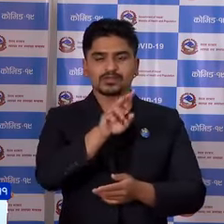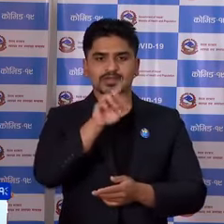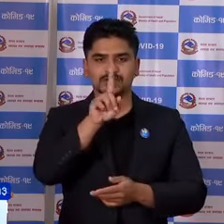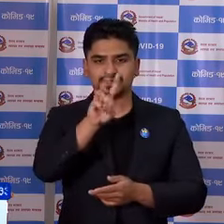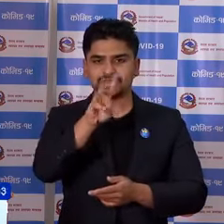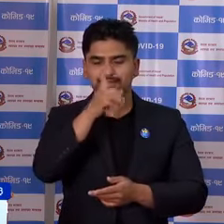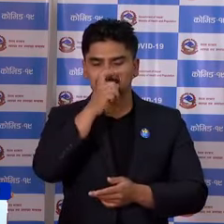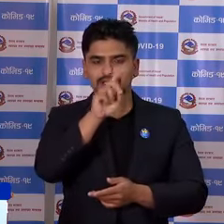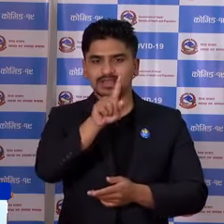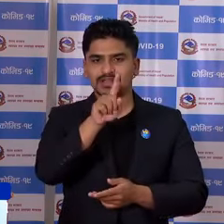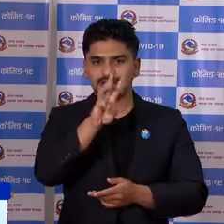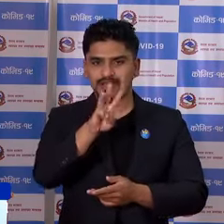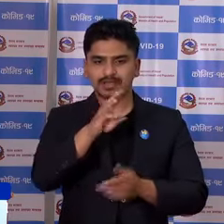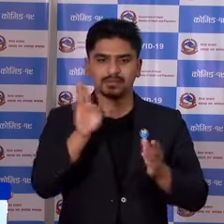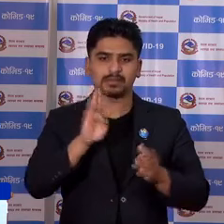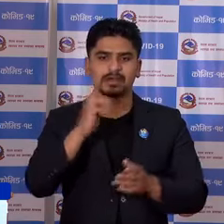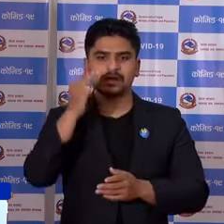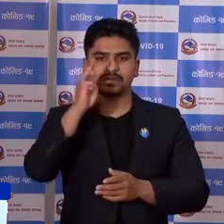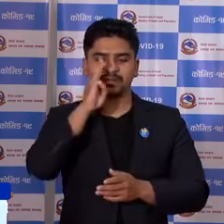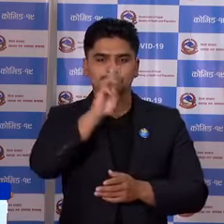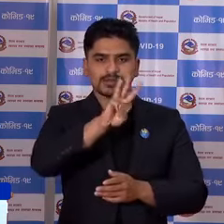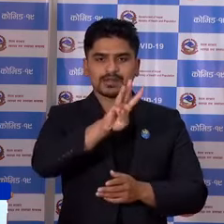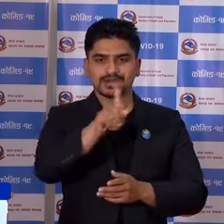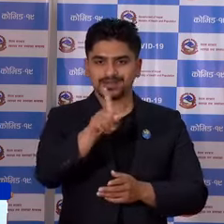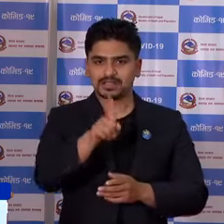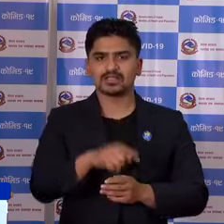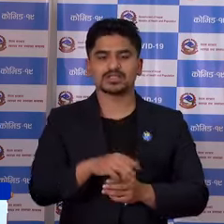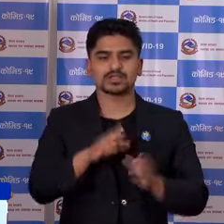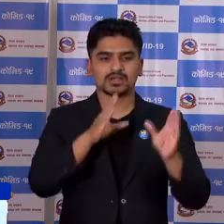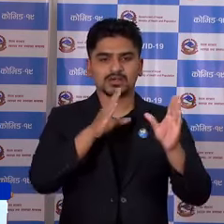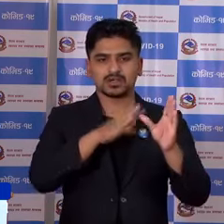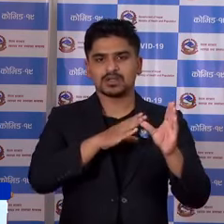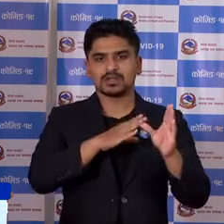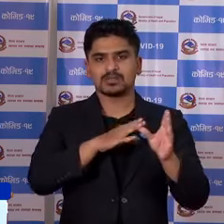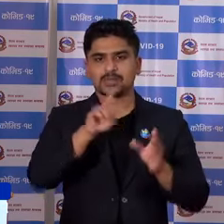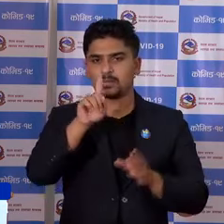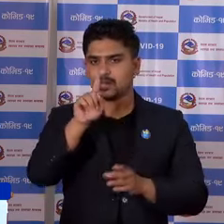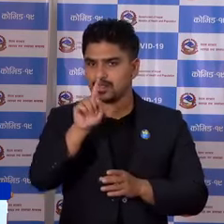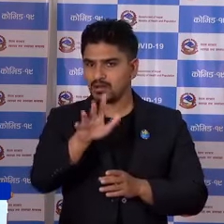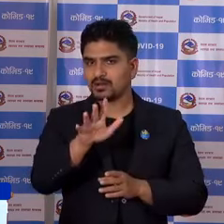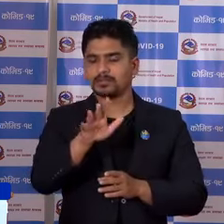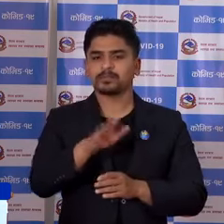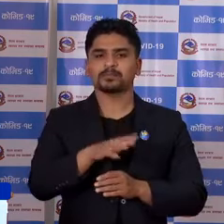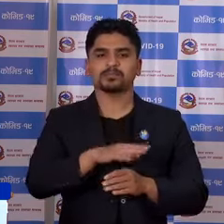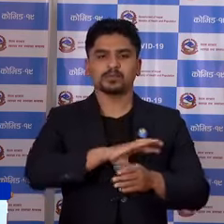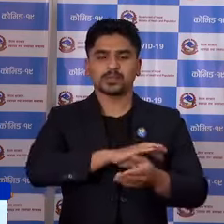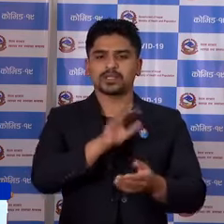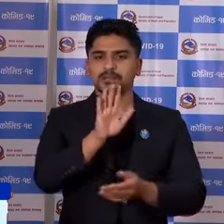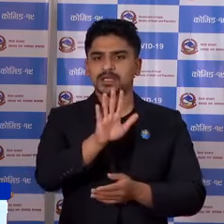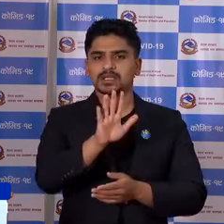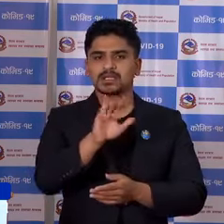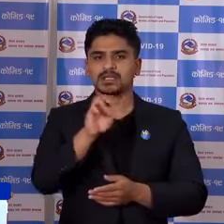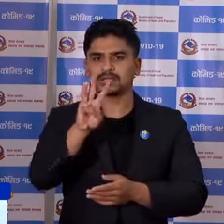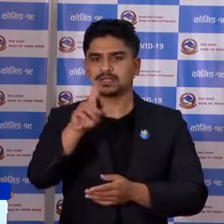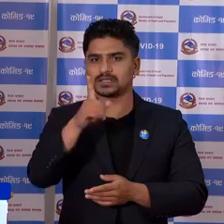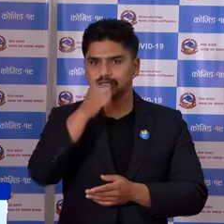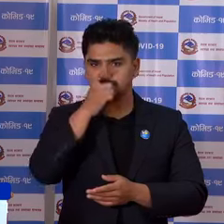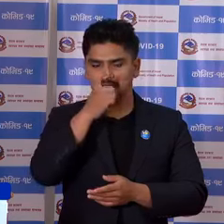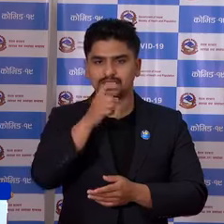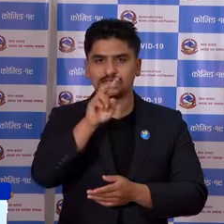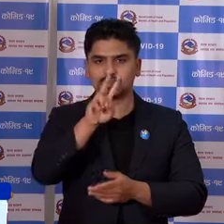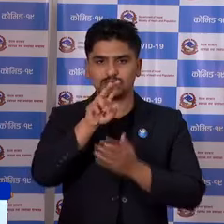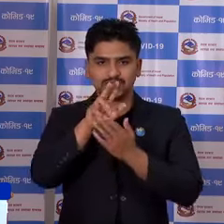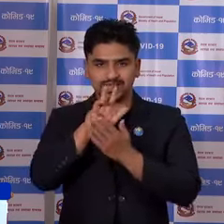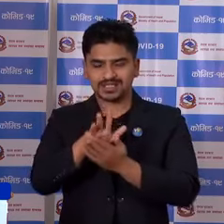2 313, बागमती प्रदेशमा 31, गण्डकी प्रदेशमा 15, प्रदेश नम्बर